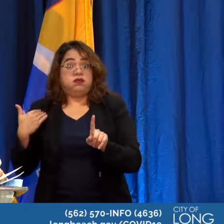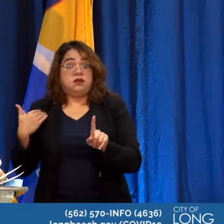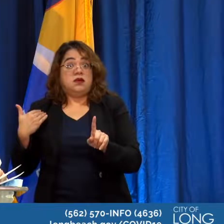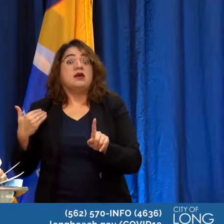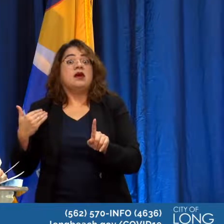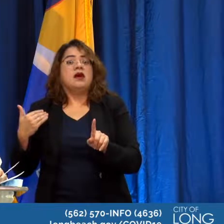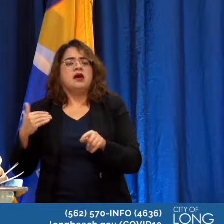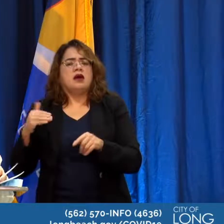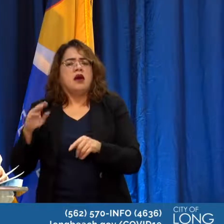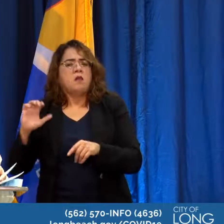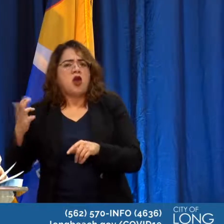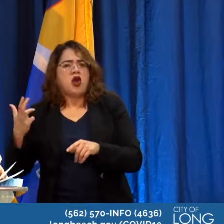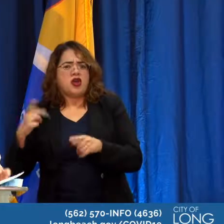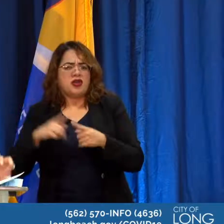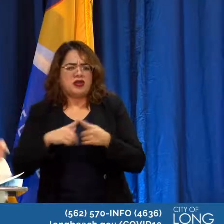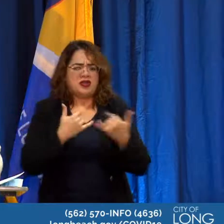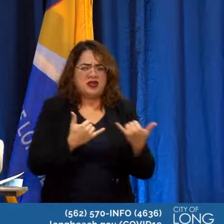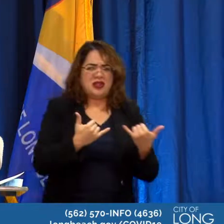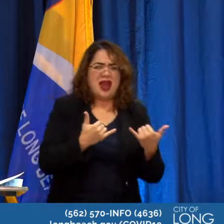de noviembre.